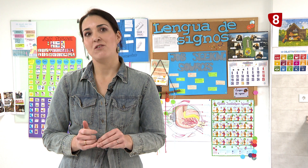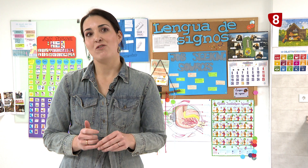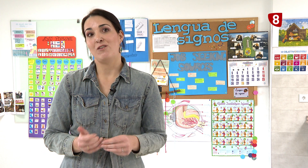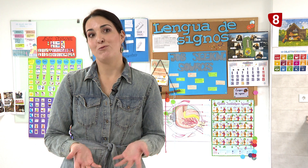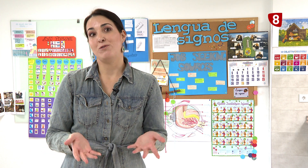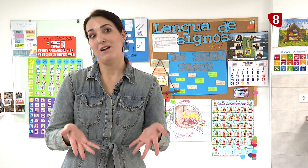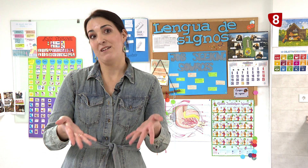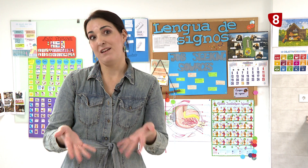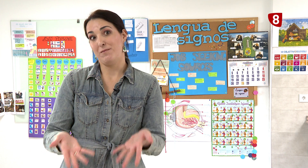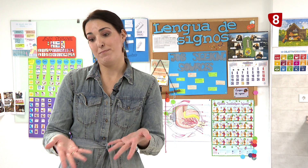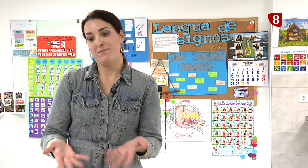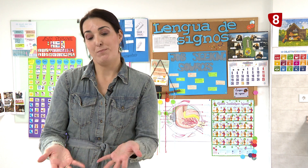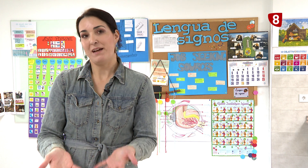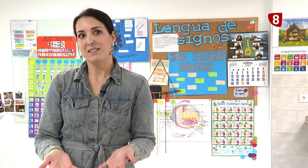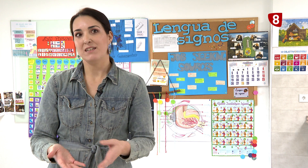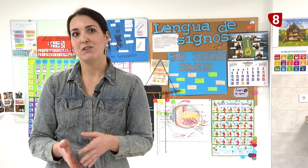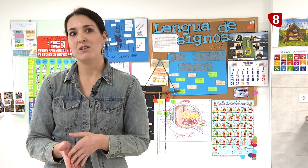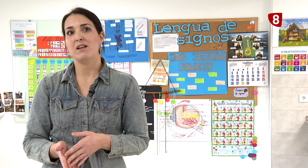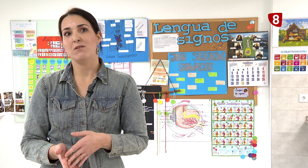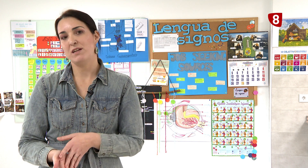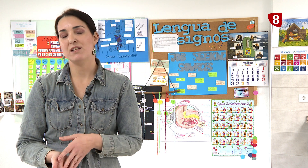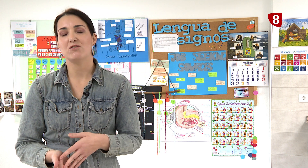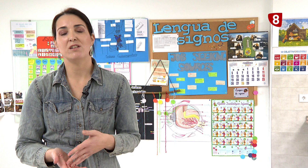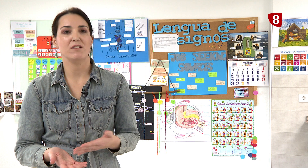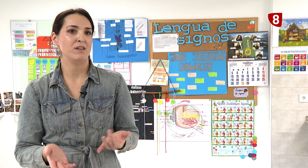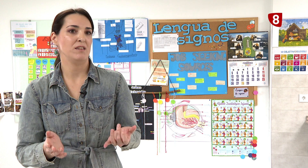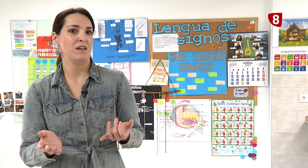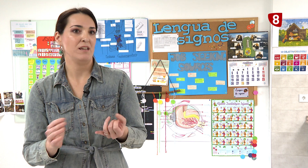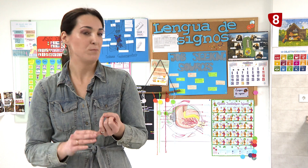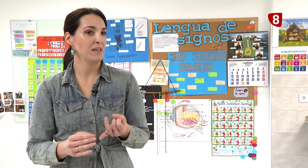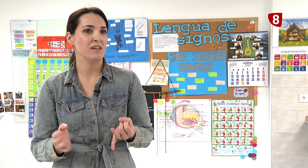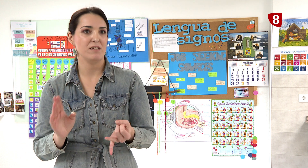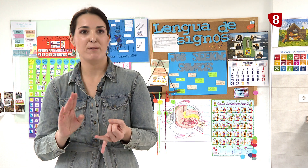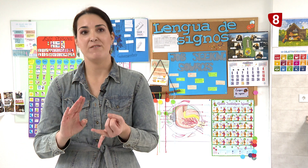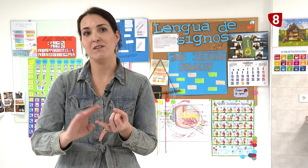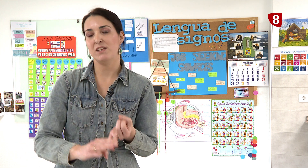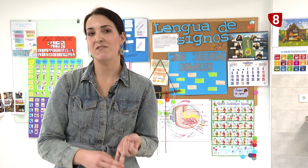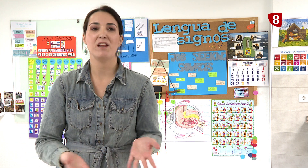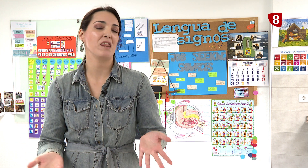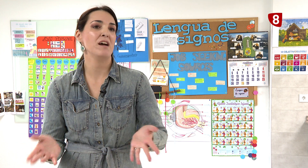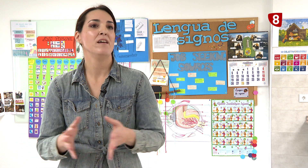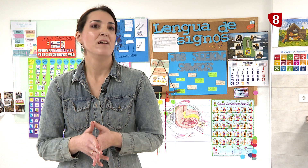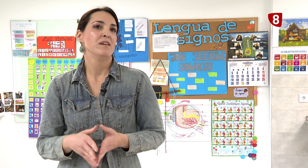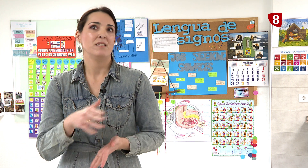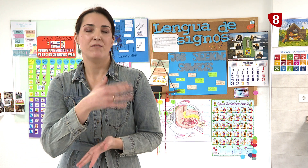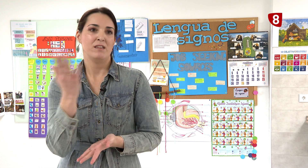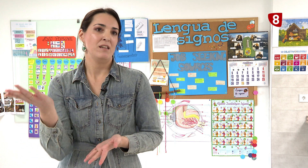con la cultura del país. Entonces, la lengua de signos es diferente en España, es diferente en Francia, es diferente en el